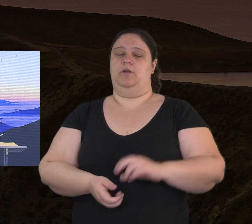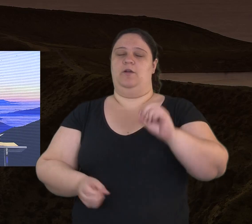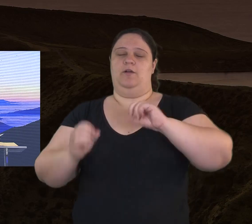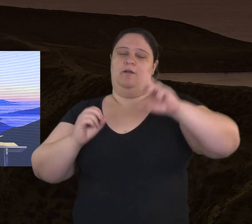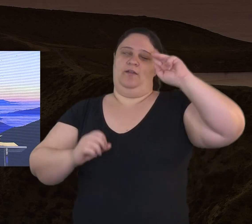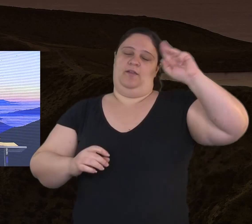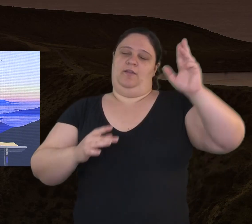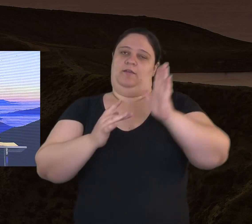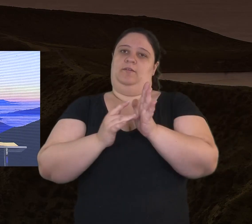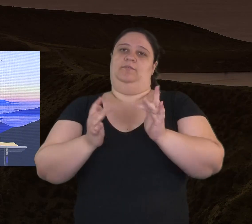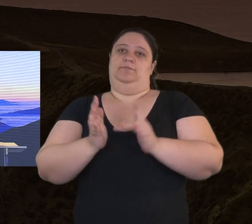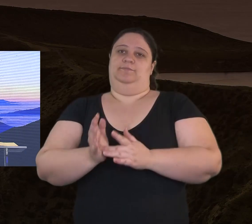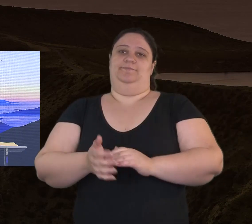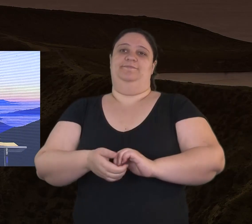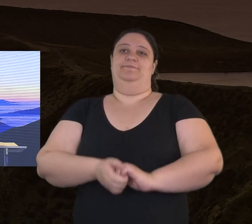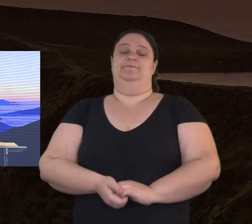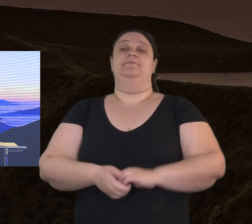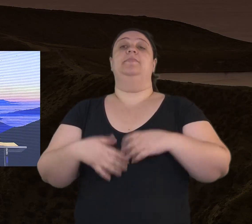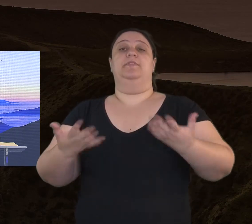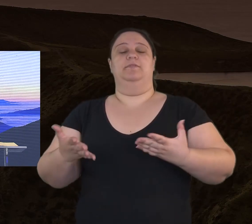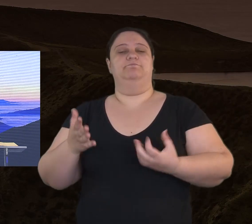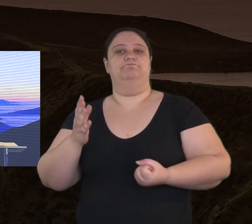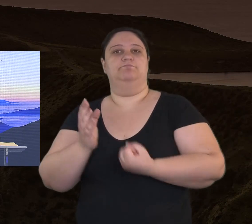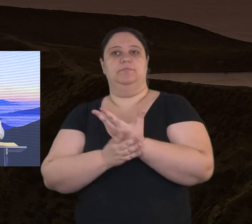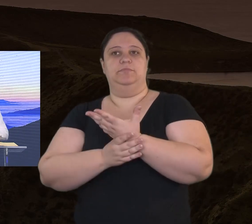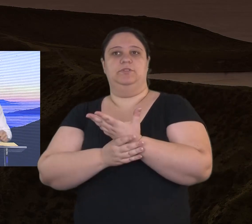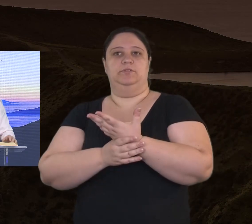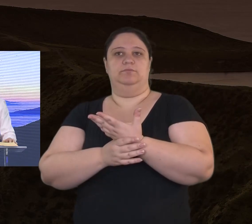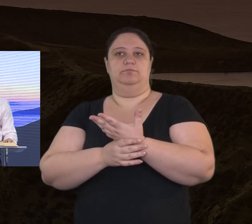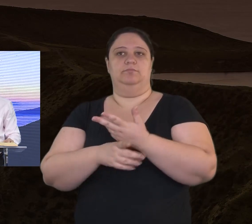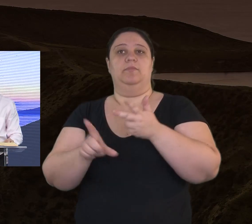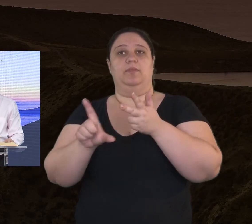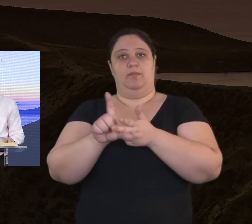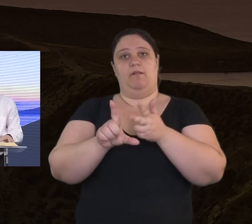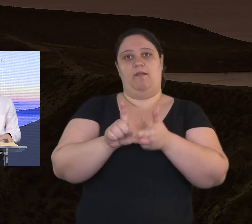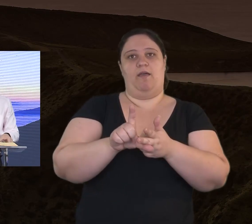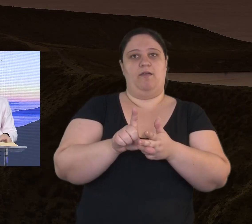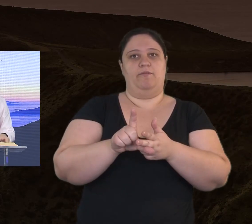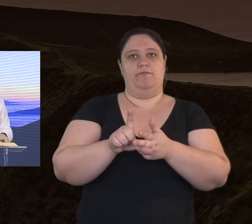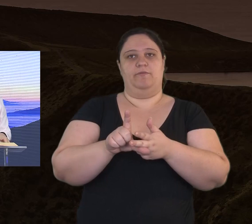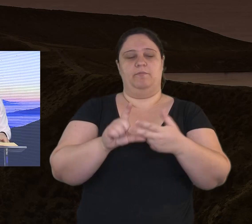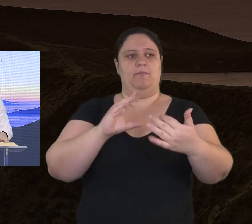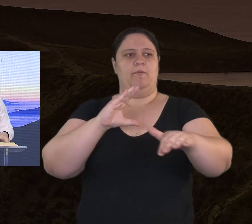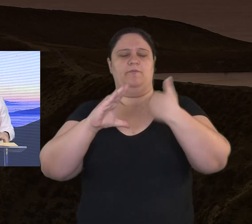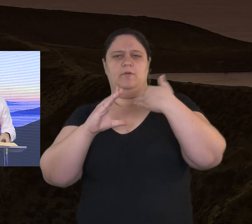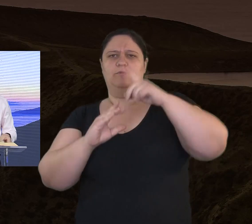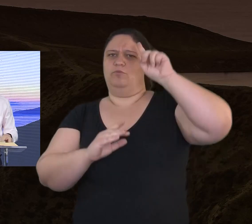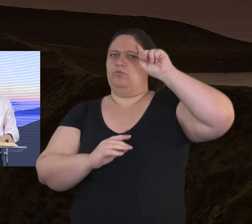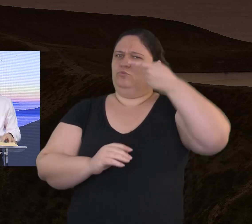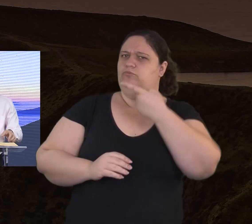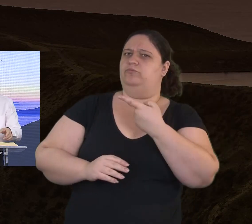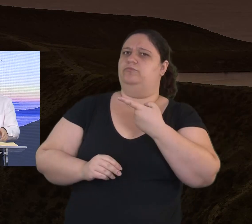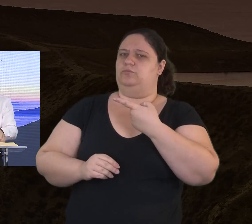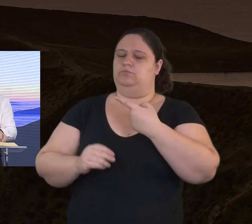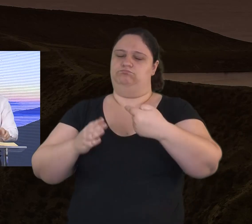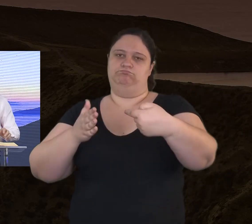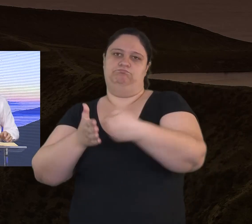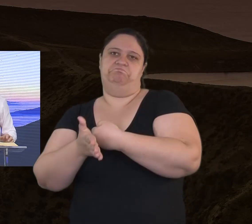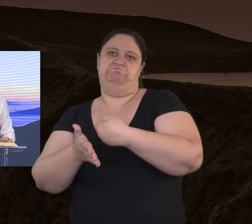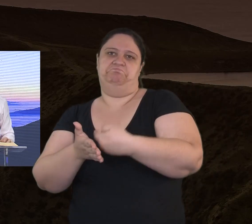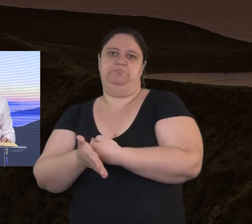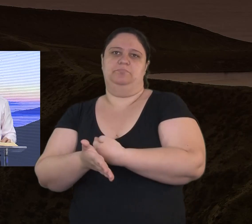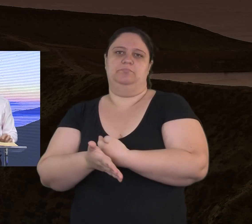ó Senhor Jesus, aí surge, né, no meio da live, surgiu uma dúvida. Alguém perguntou para